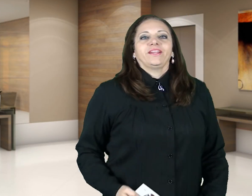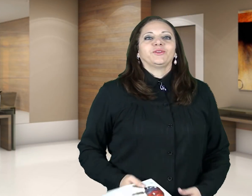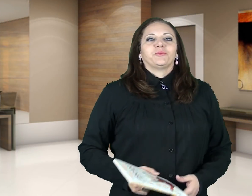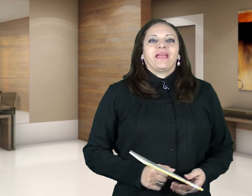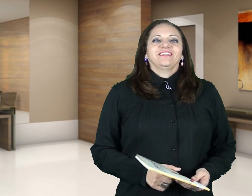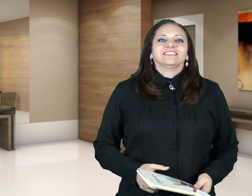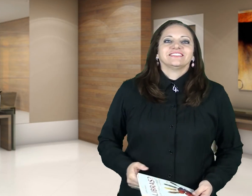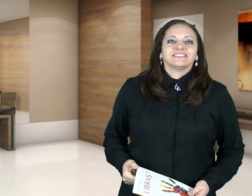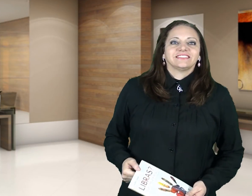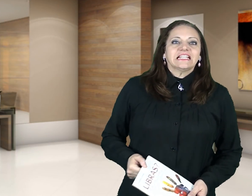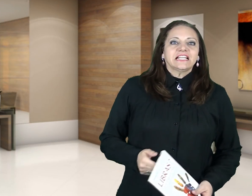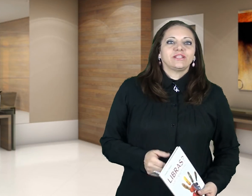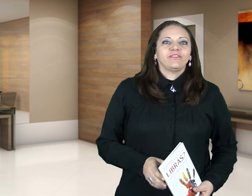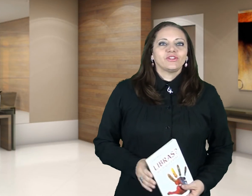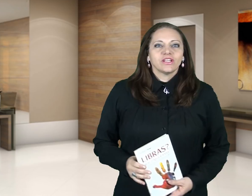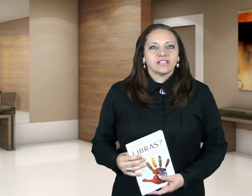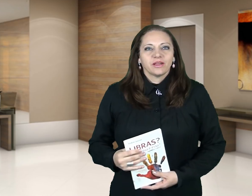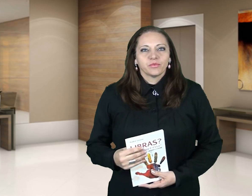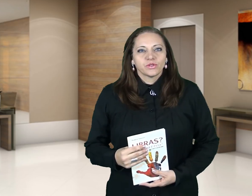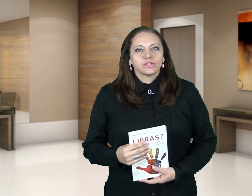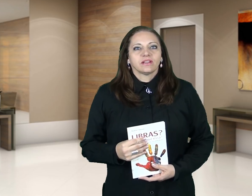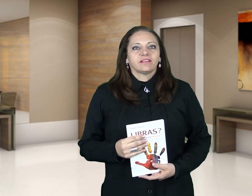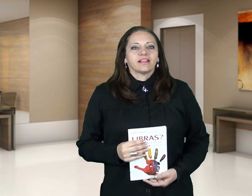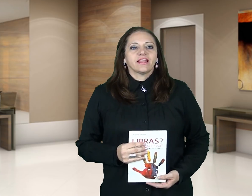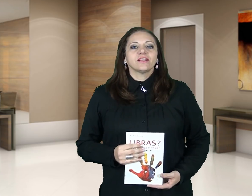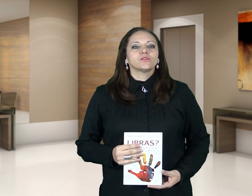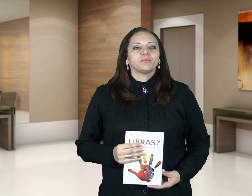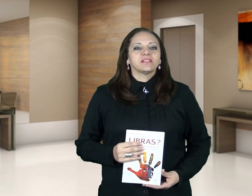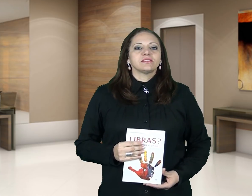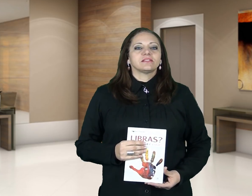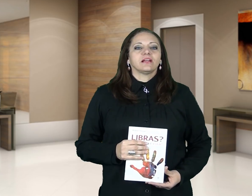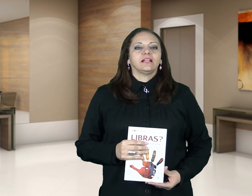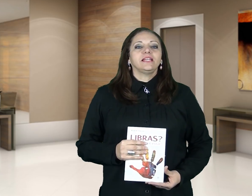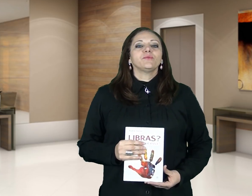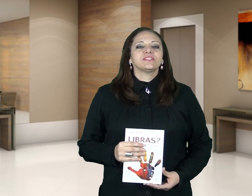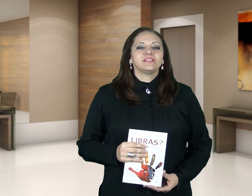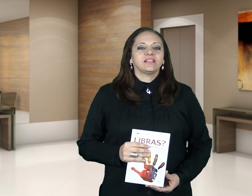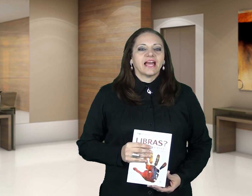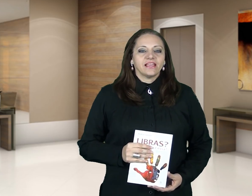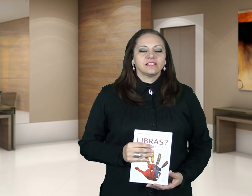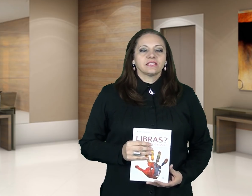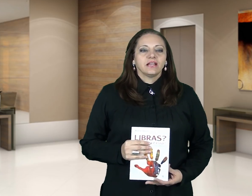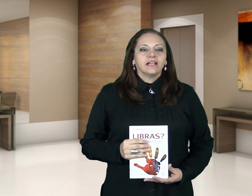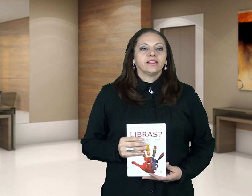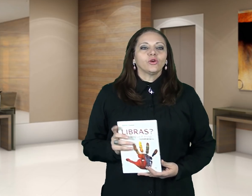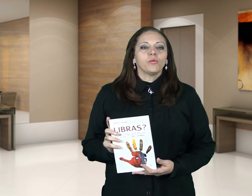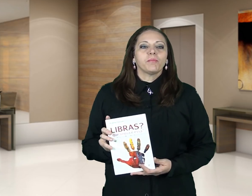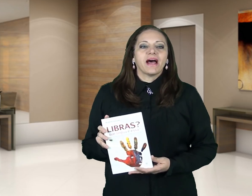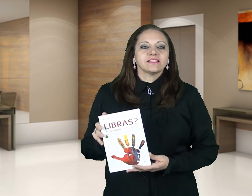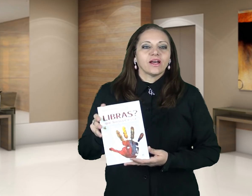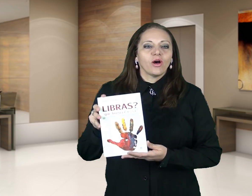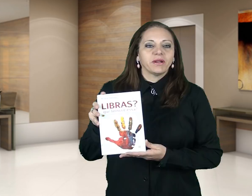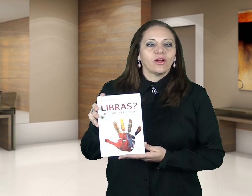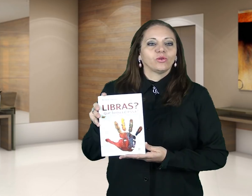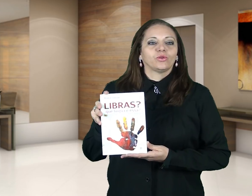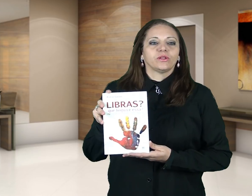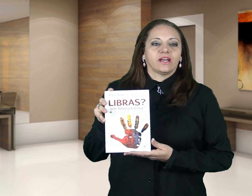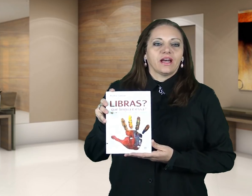Oi, tudo bem? Nesse vídeo nós iremos tratar sobre as línguas de sinais, tendo como base a obra da autora